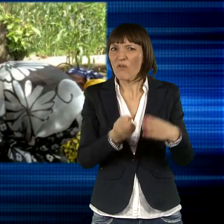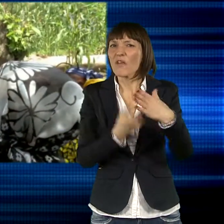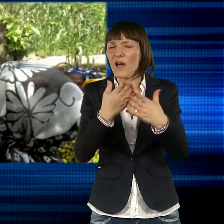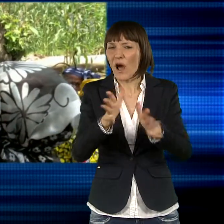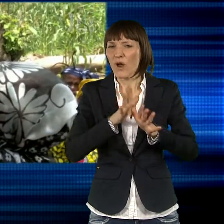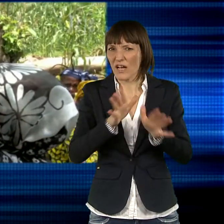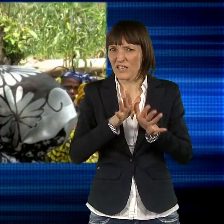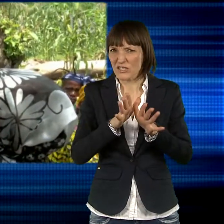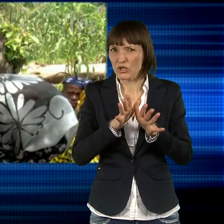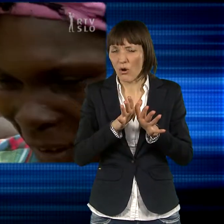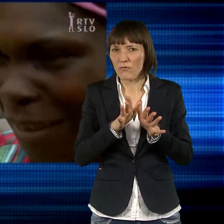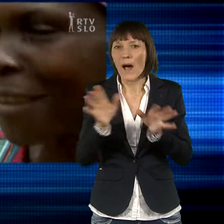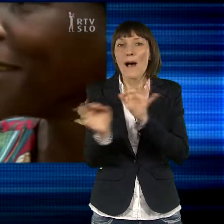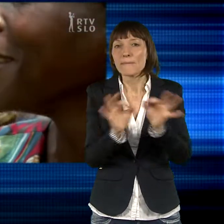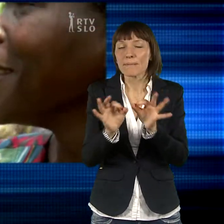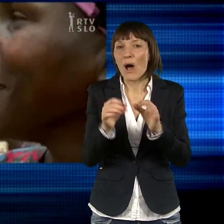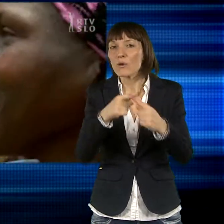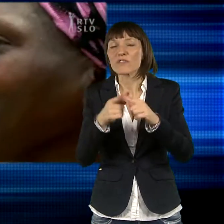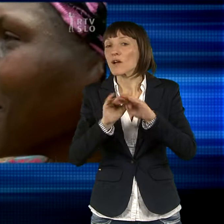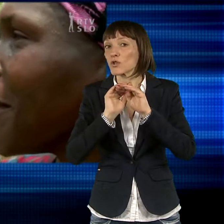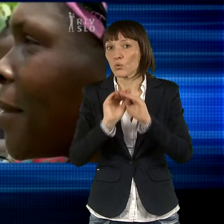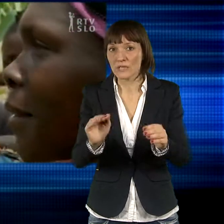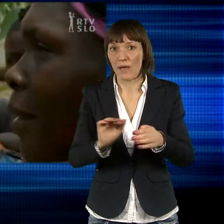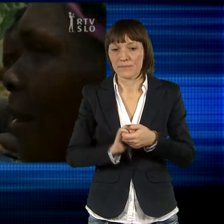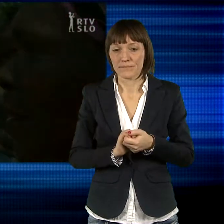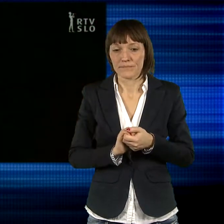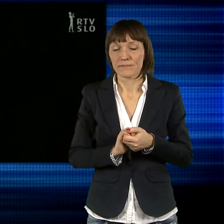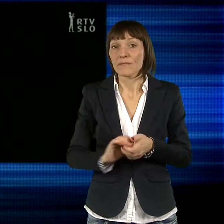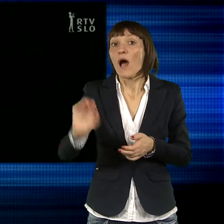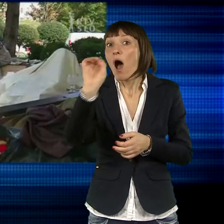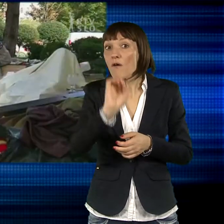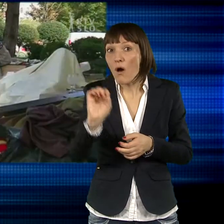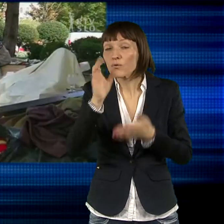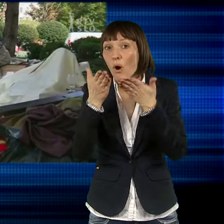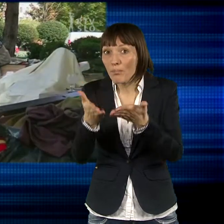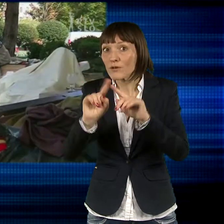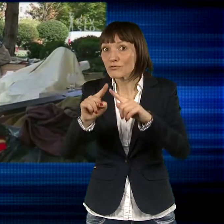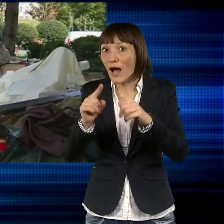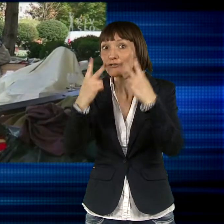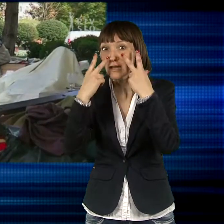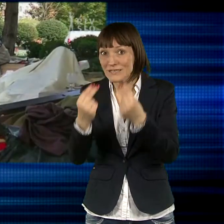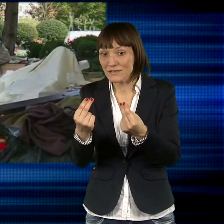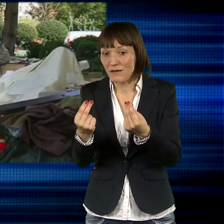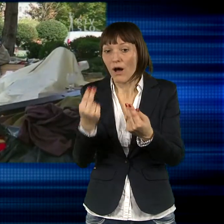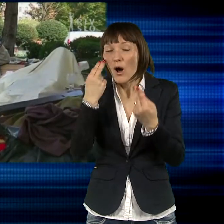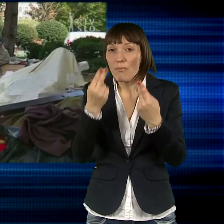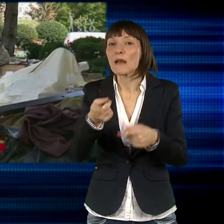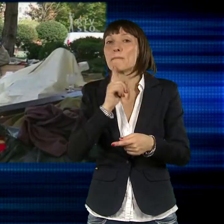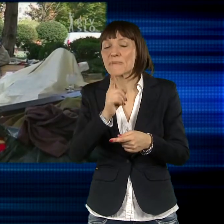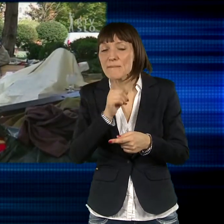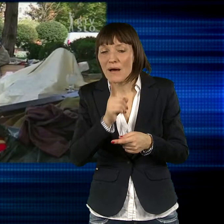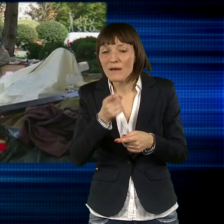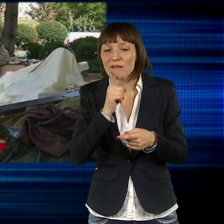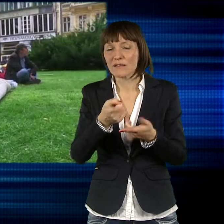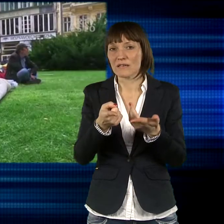v nekaterih delih domače celine, zato pripravljeni tvegati vse. A v Evropi se medtem ukvarjamo s tem, kako obrzdati dolgove